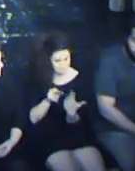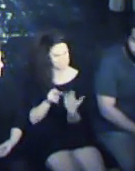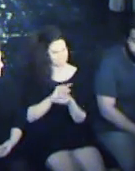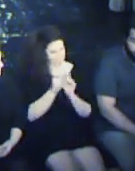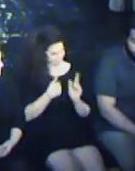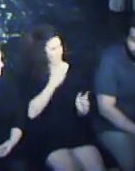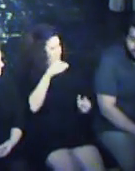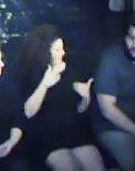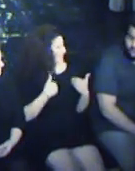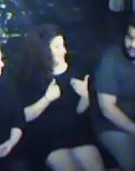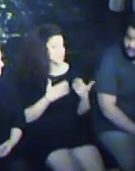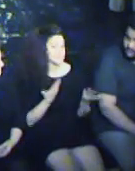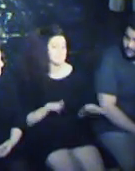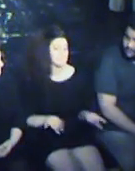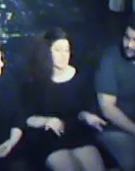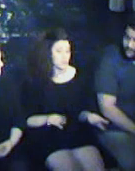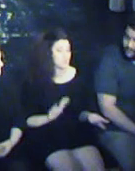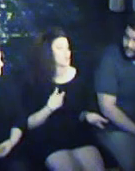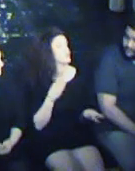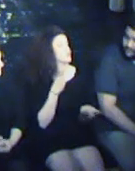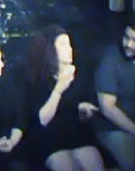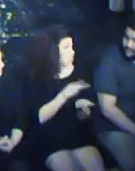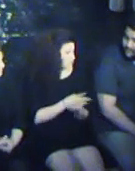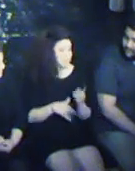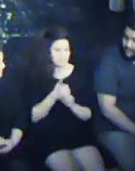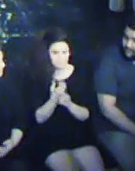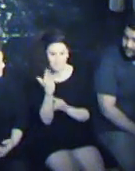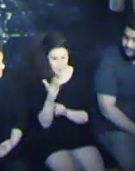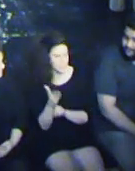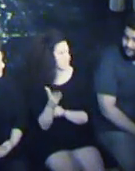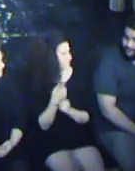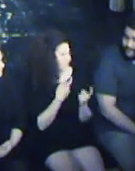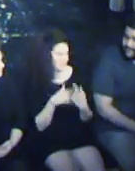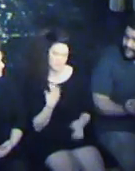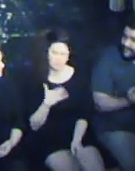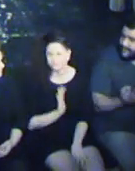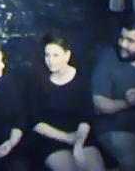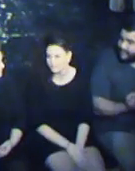Pero para volver a hacer que aparezca hace falta...